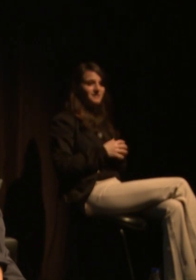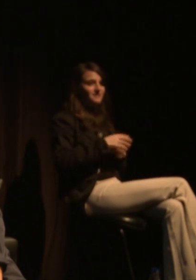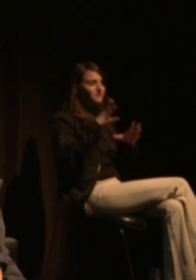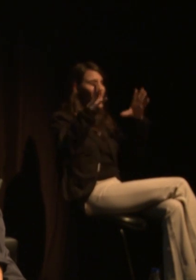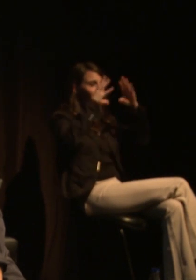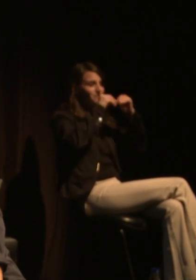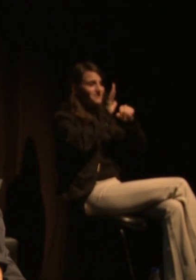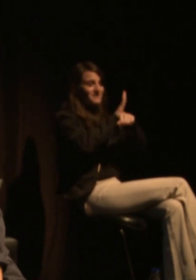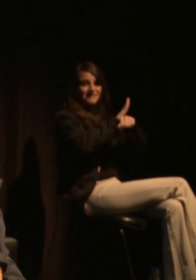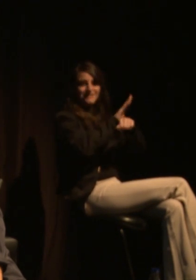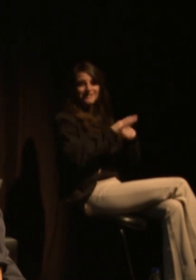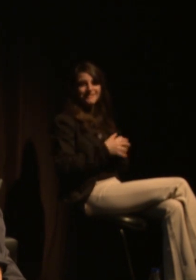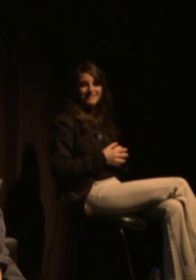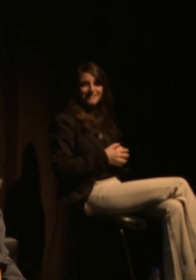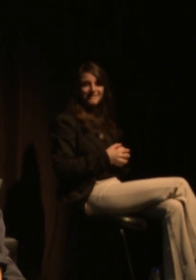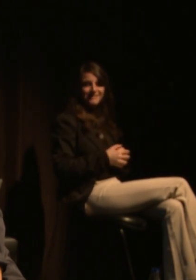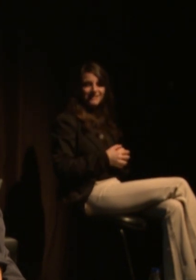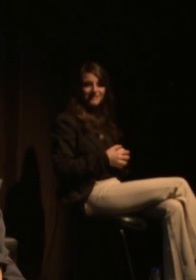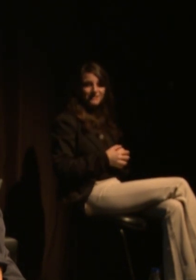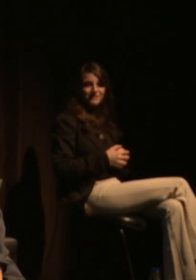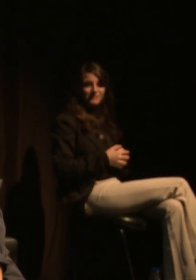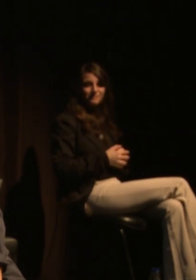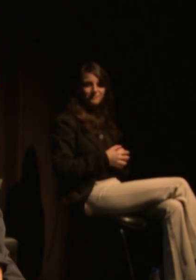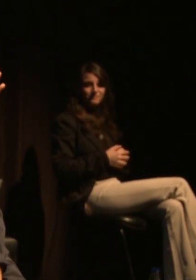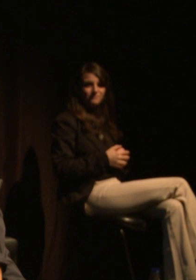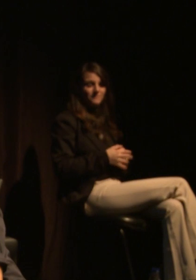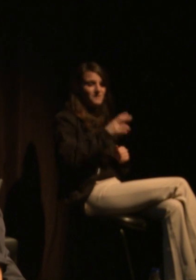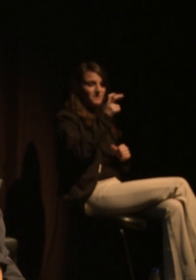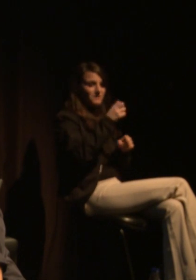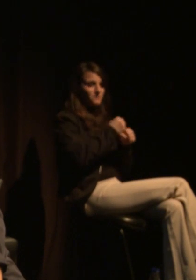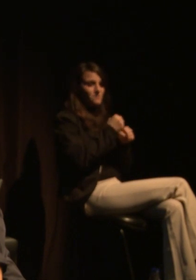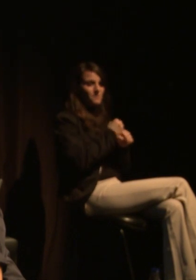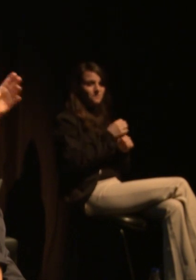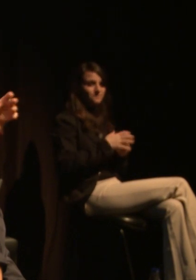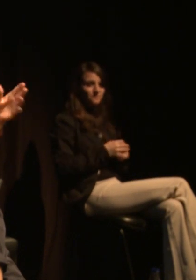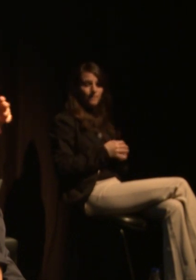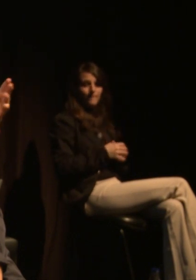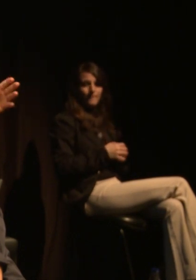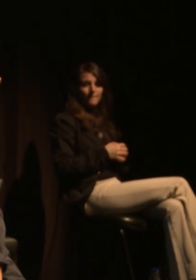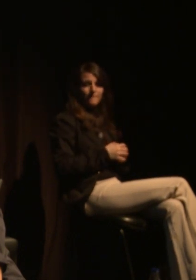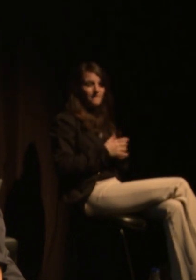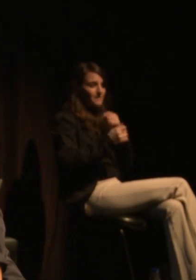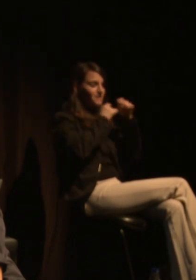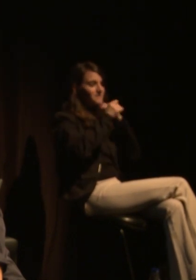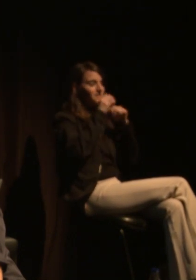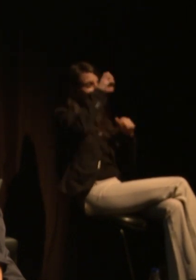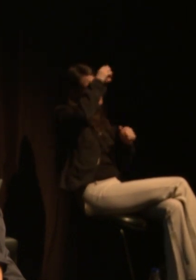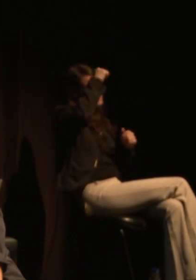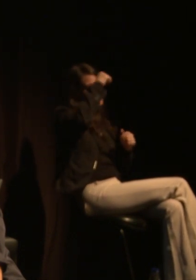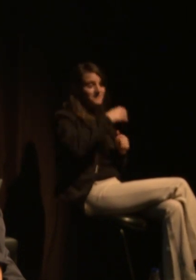noite. A famosa permanente. Trabalhei por permanente, 4, 5 anos. E aí aprendi a fazer reportagem,